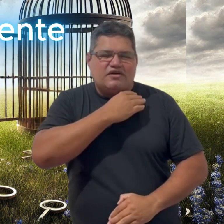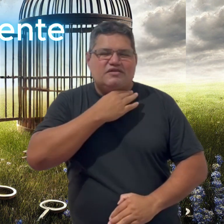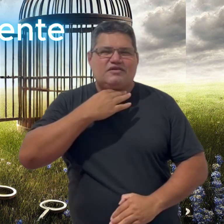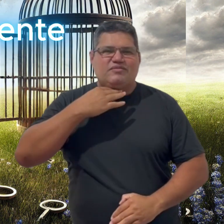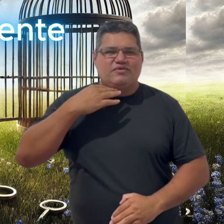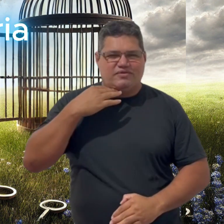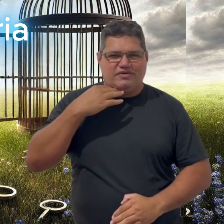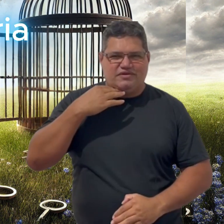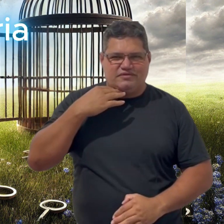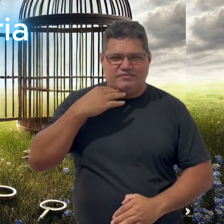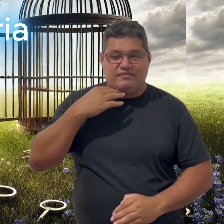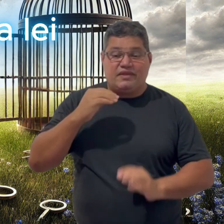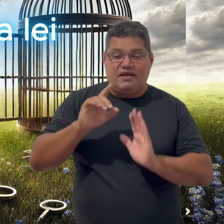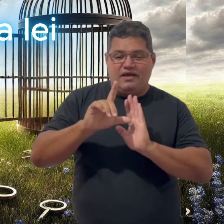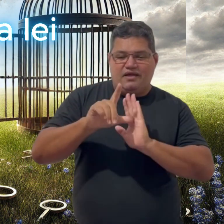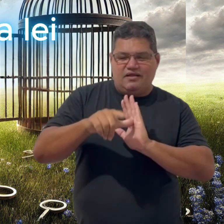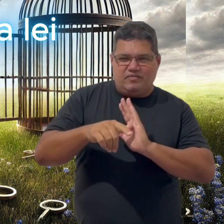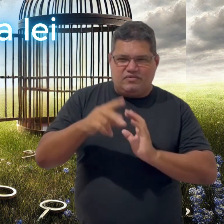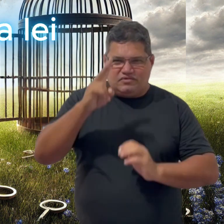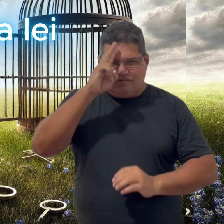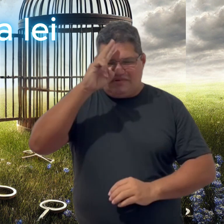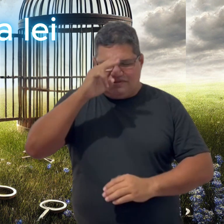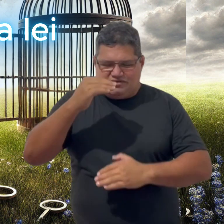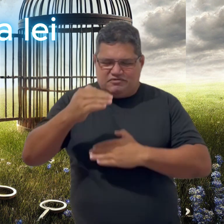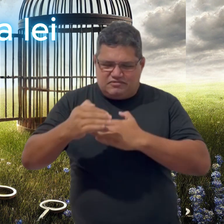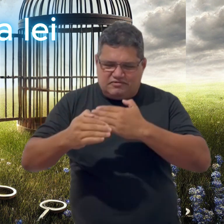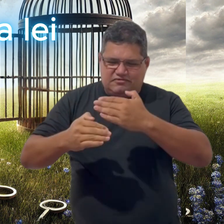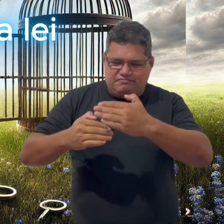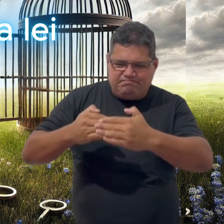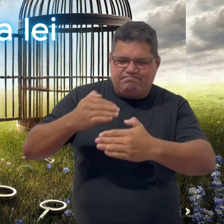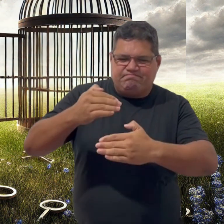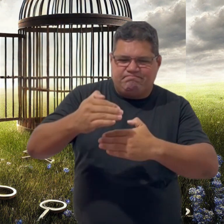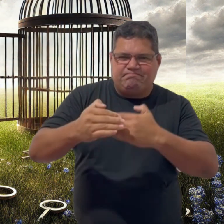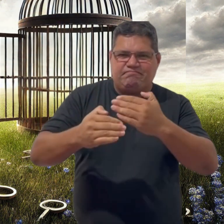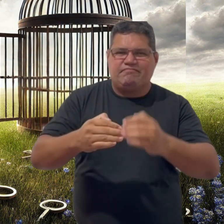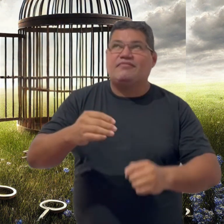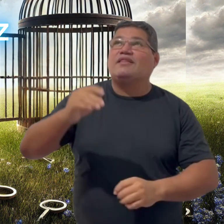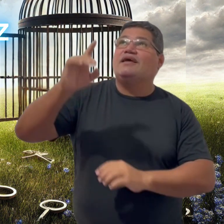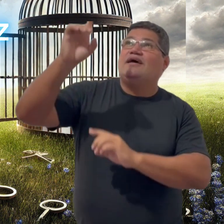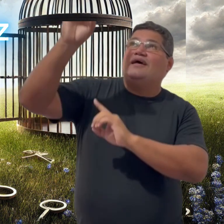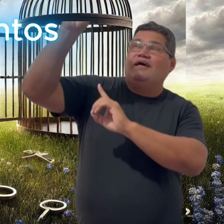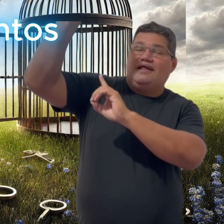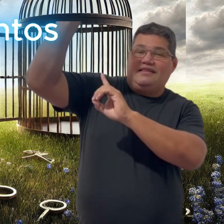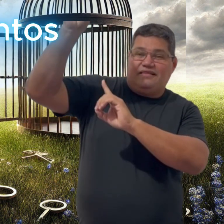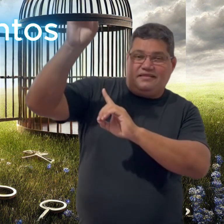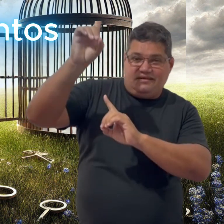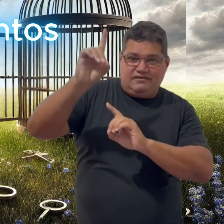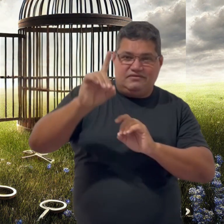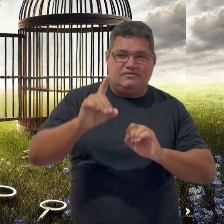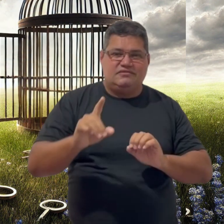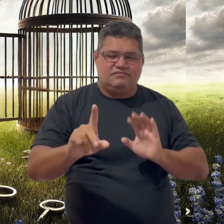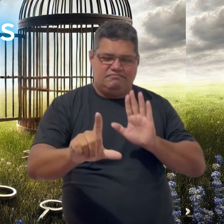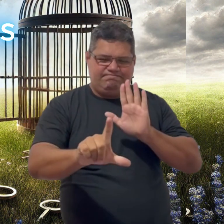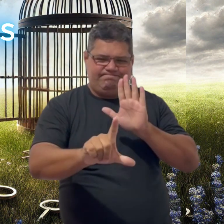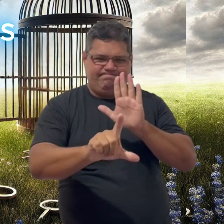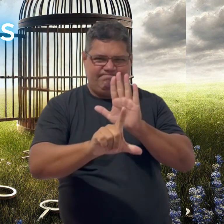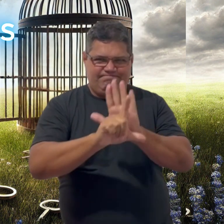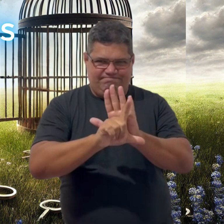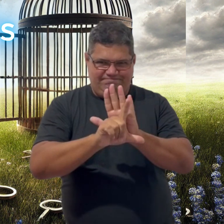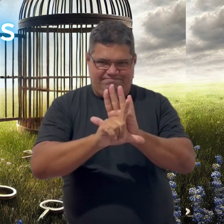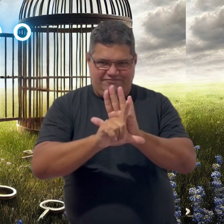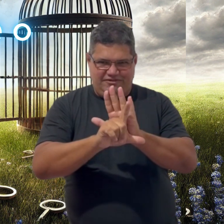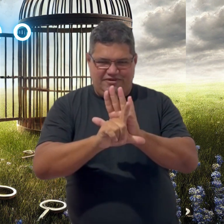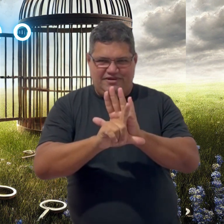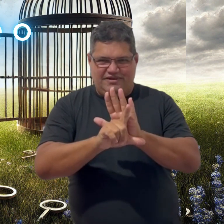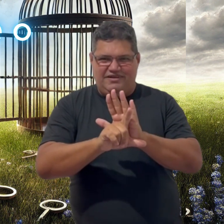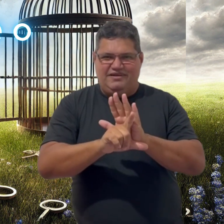Mais para frente da história, Deus deu a lei dos 10 mandamentos a